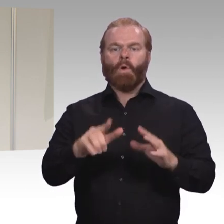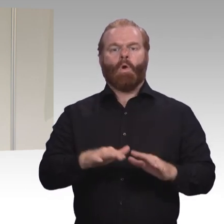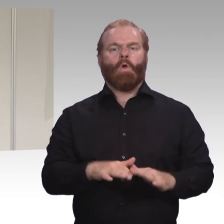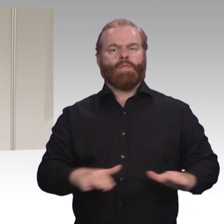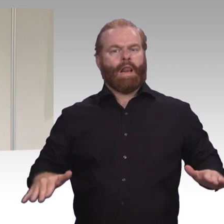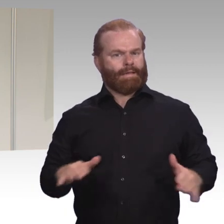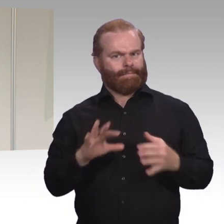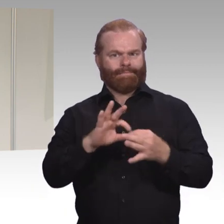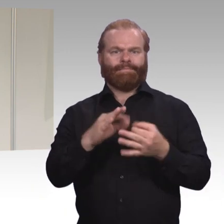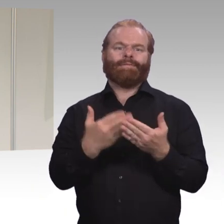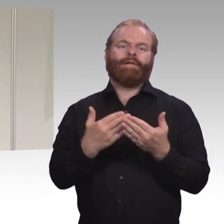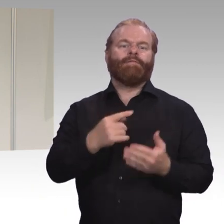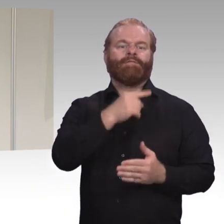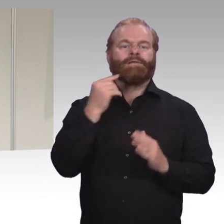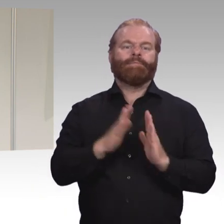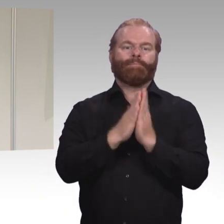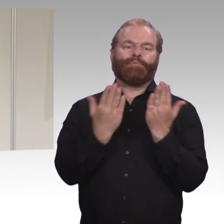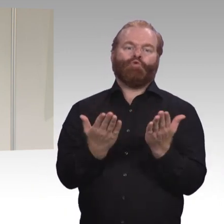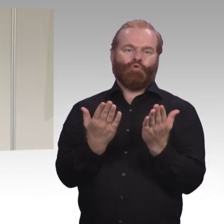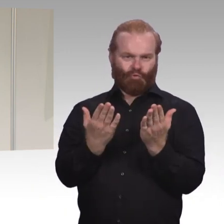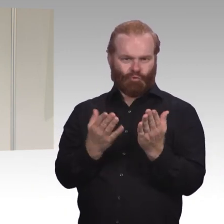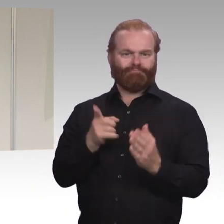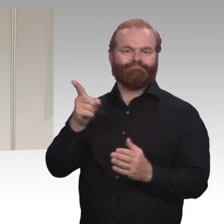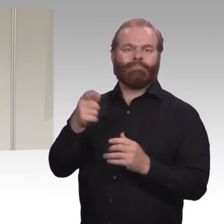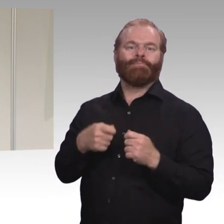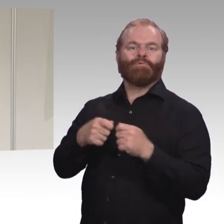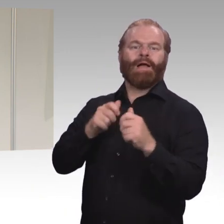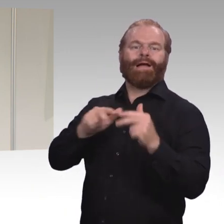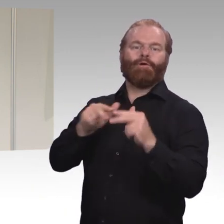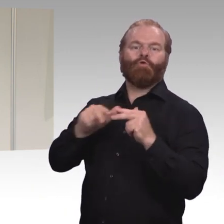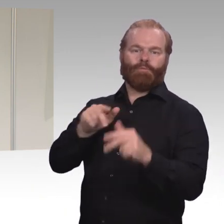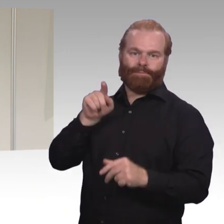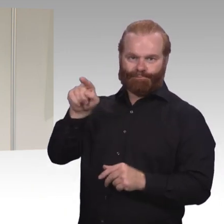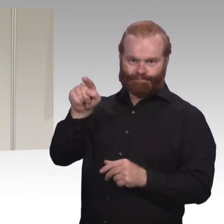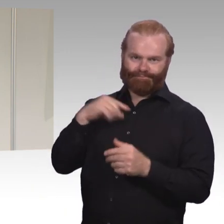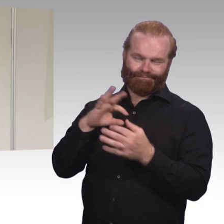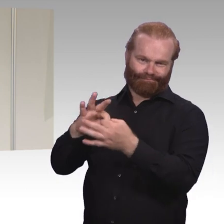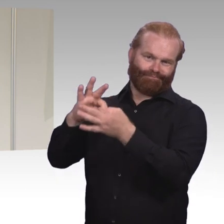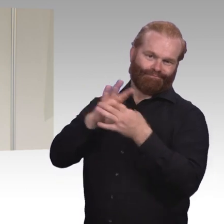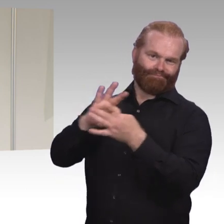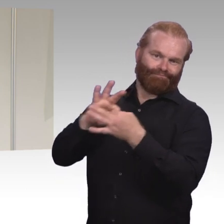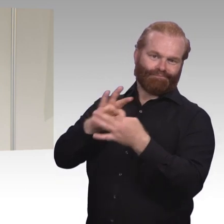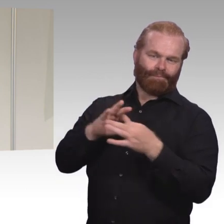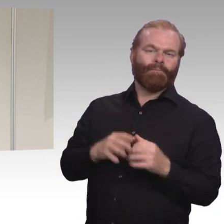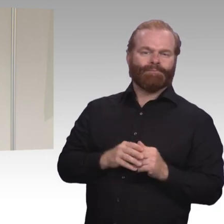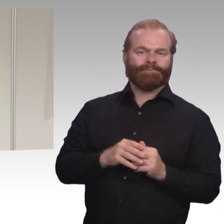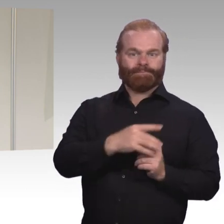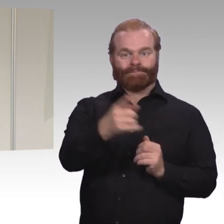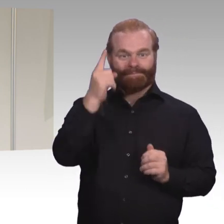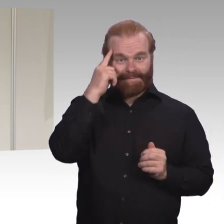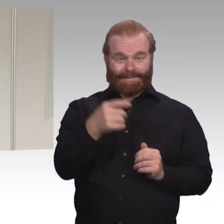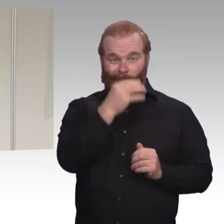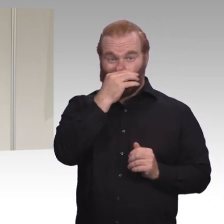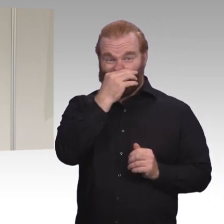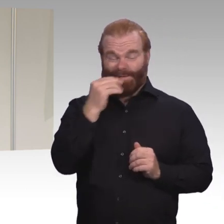Bundeswehr und das Fähigkeitsprofil. Es ist, das wissen Sie, ein sehr ehrgeiziger Weg, aber